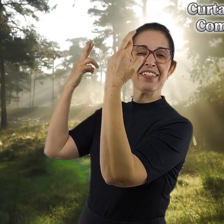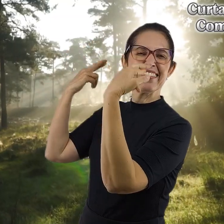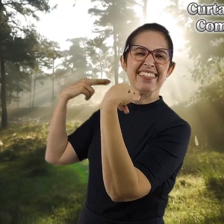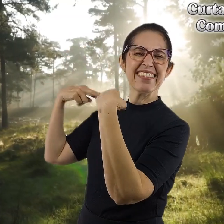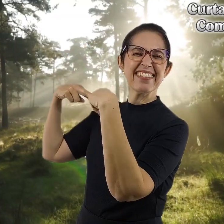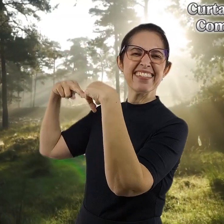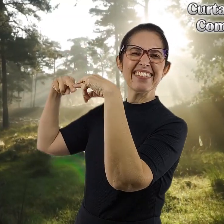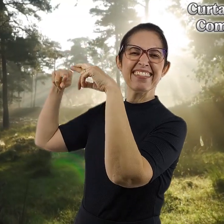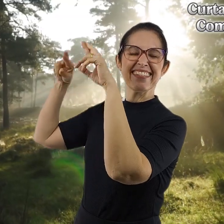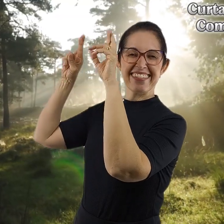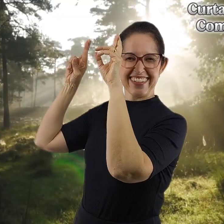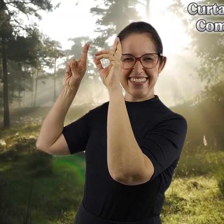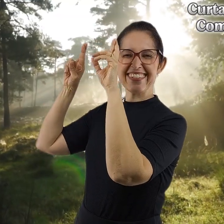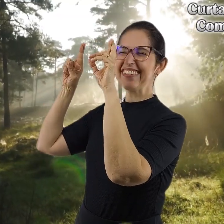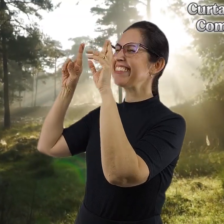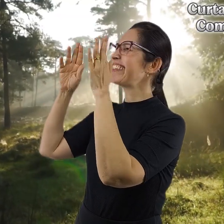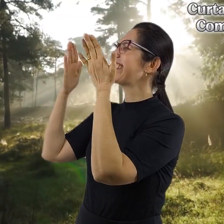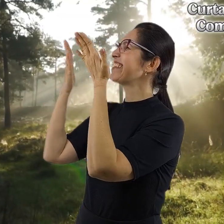bodas do